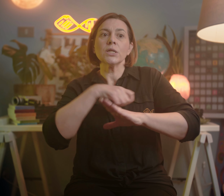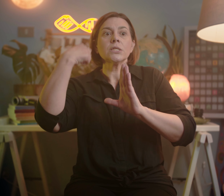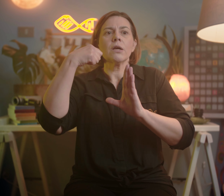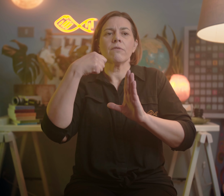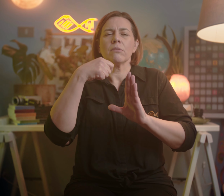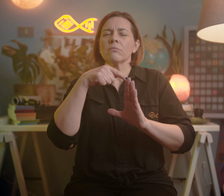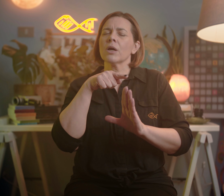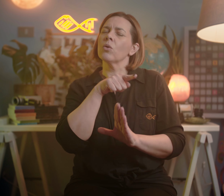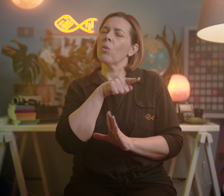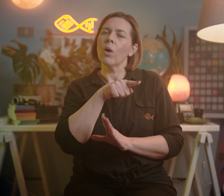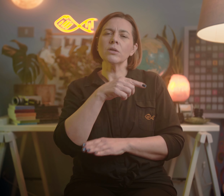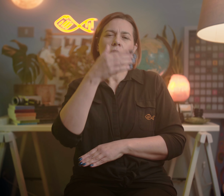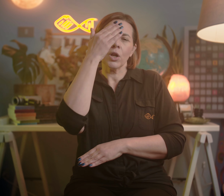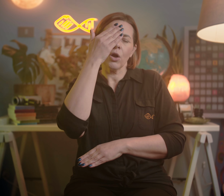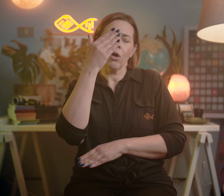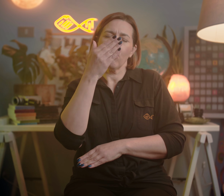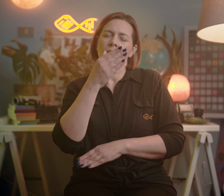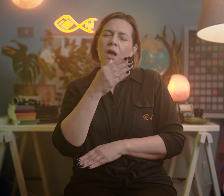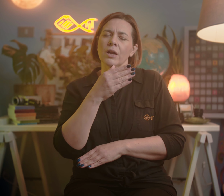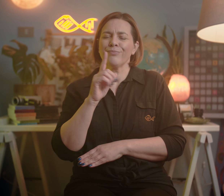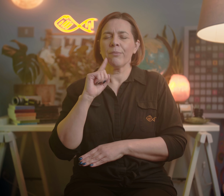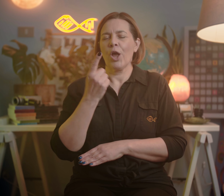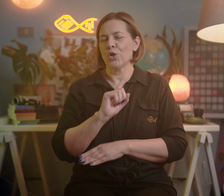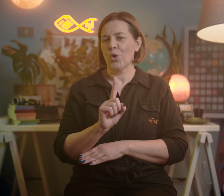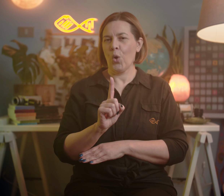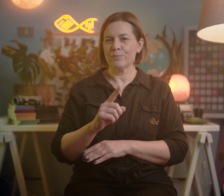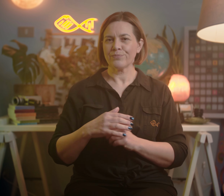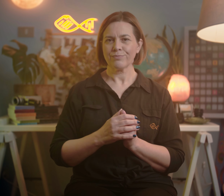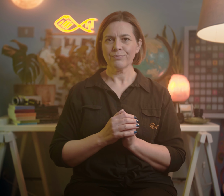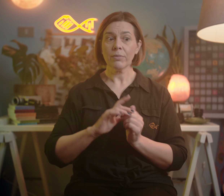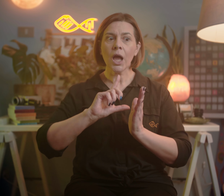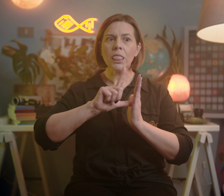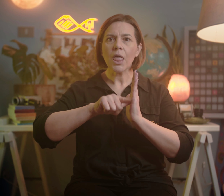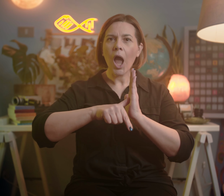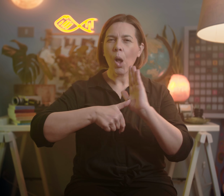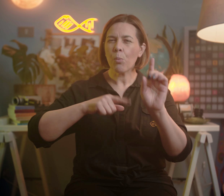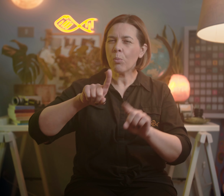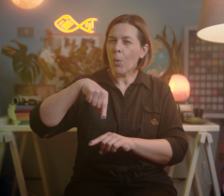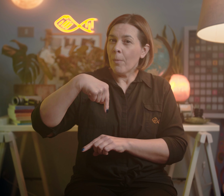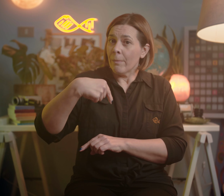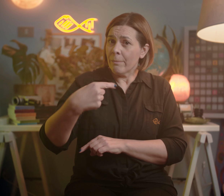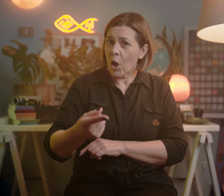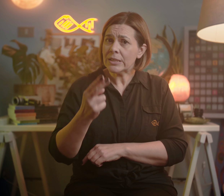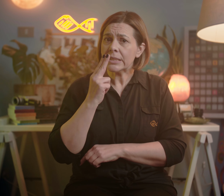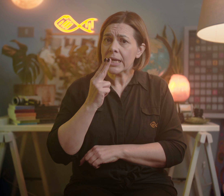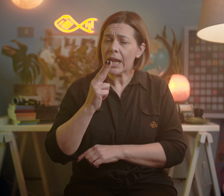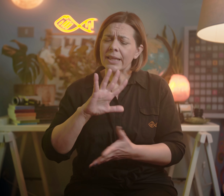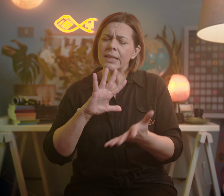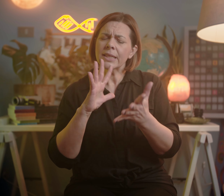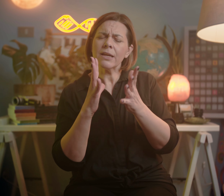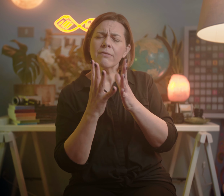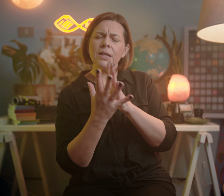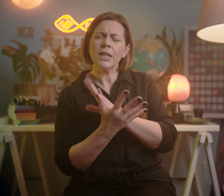c'è nulla di epico in tutto questo. Infatti, con il tempo, la sigaretta è stata poi spostata come oggetto